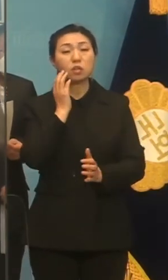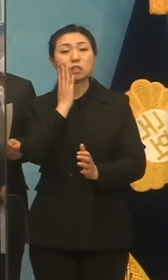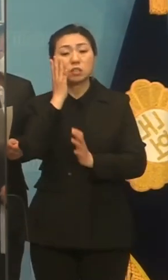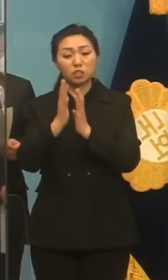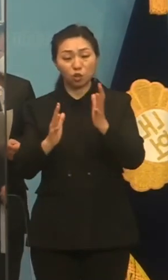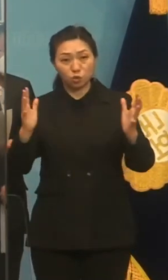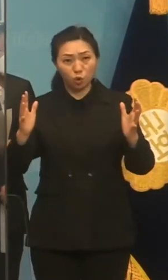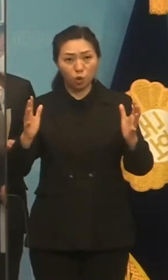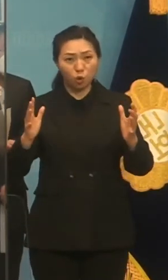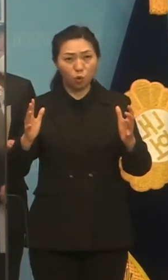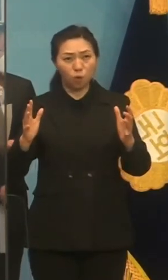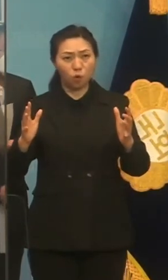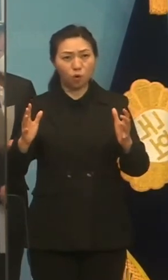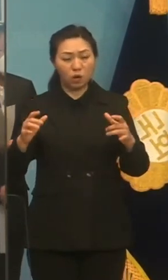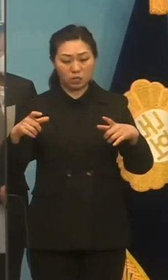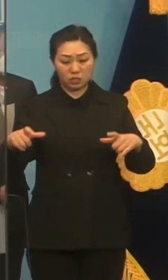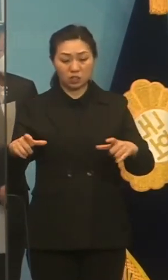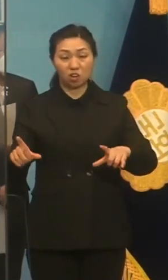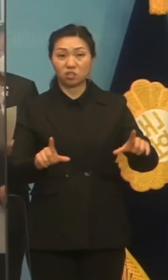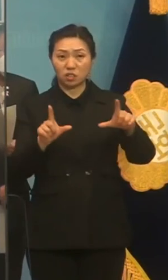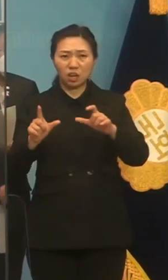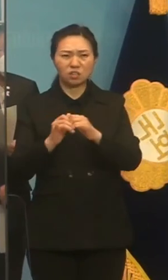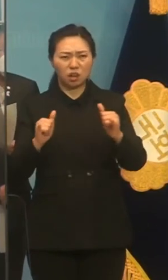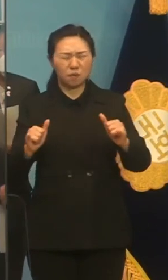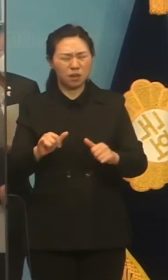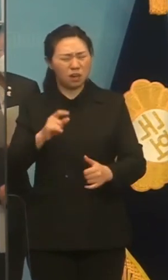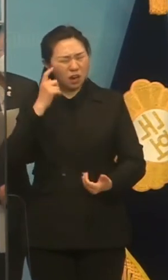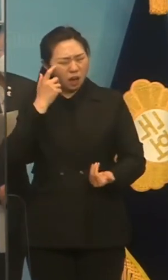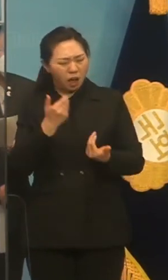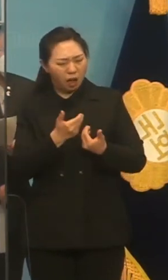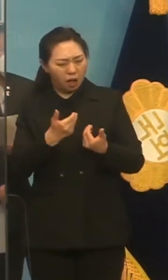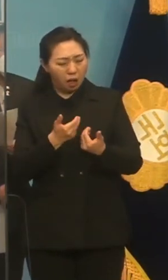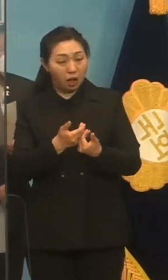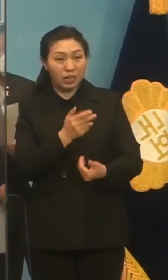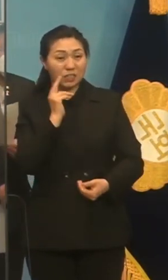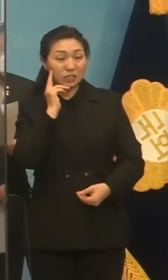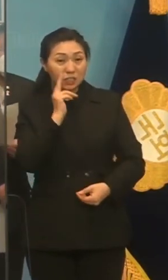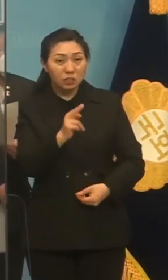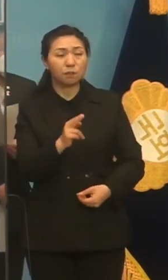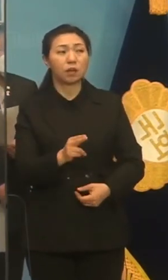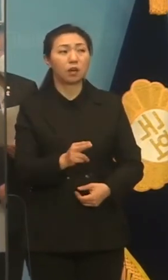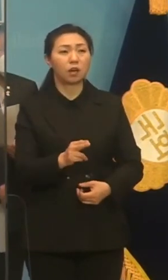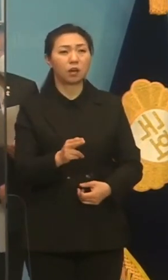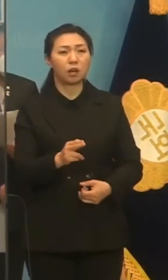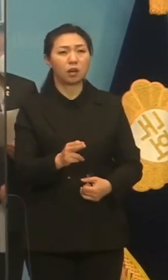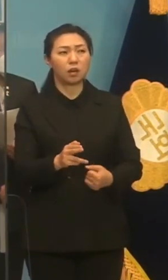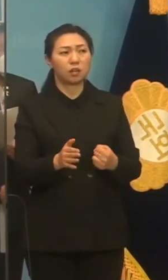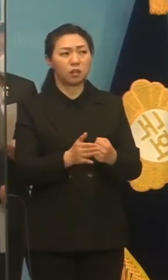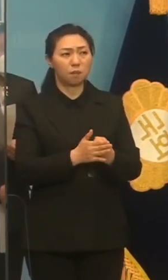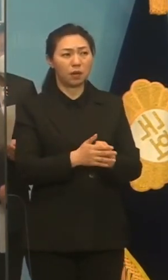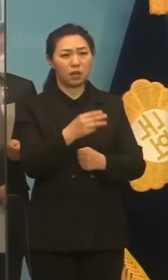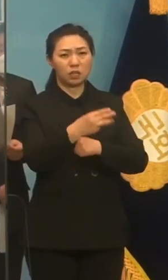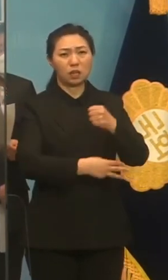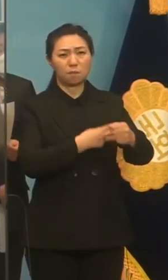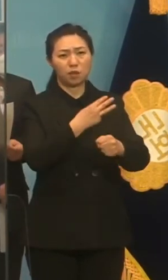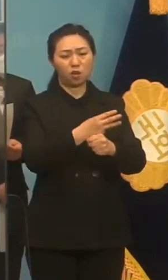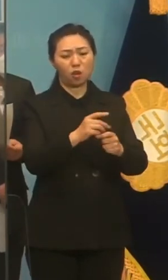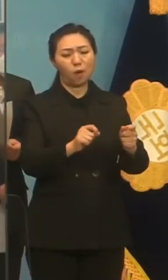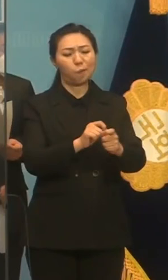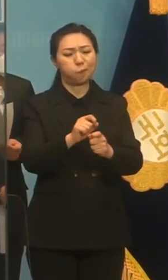주민 등이 그 생각에 한해서 사람이 향연을 할까 70 애널에